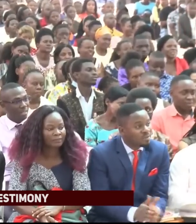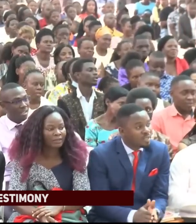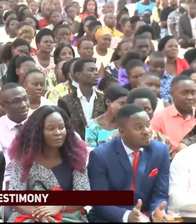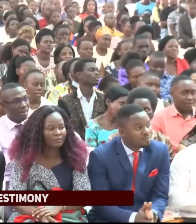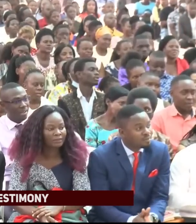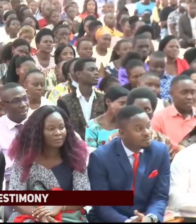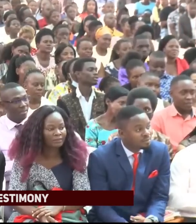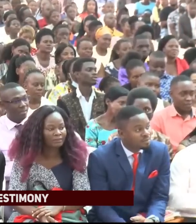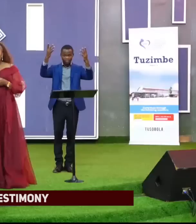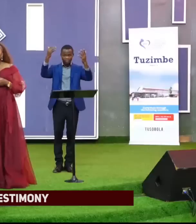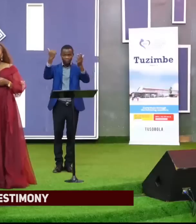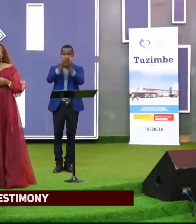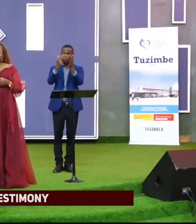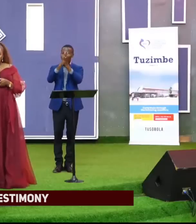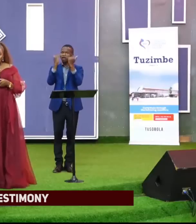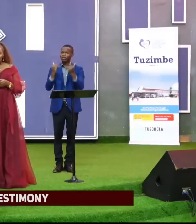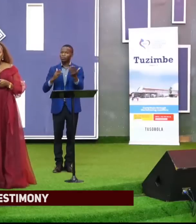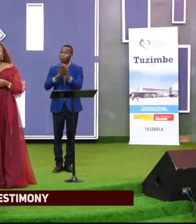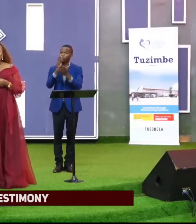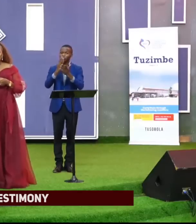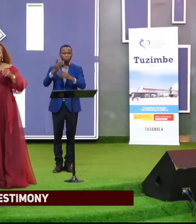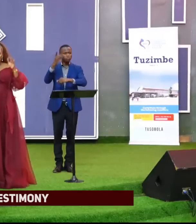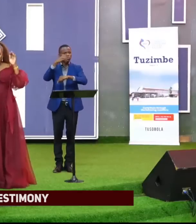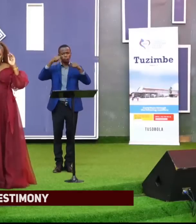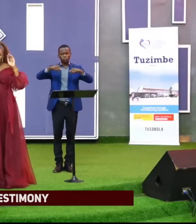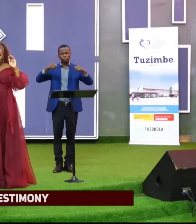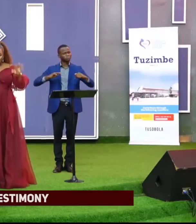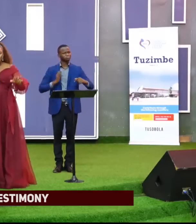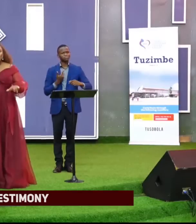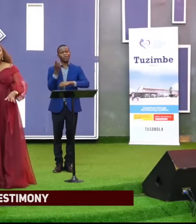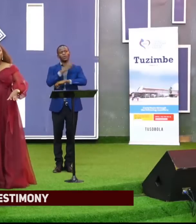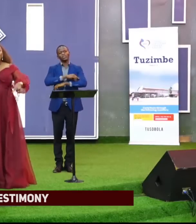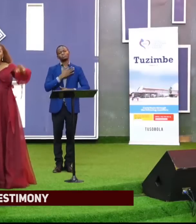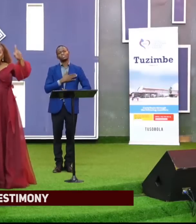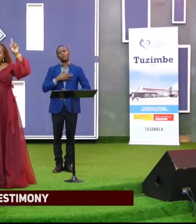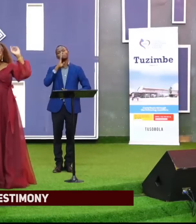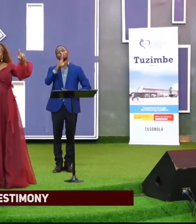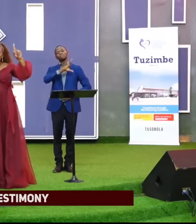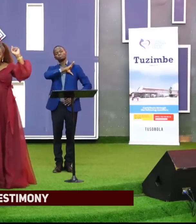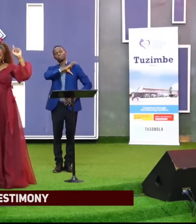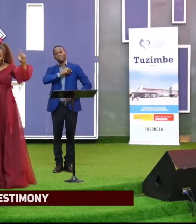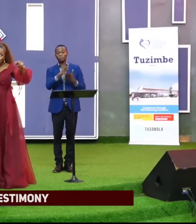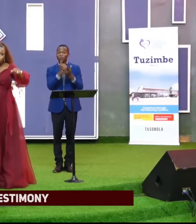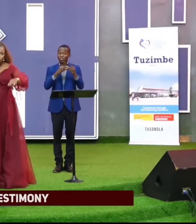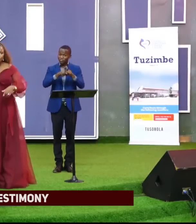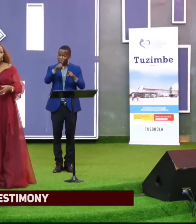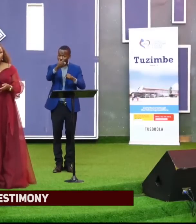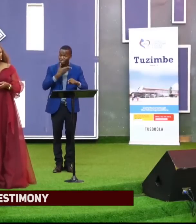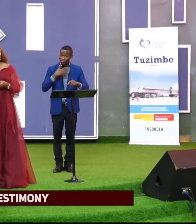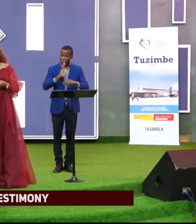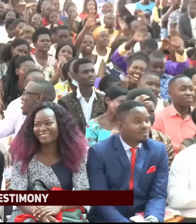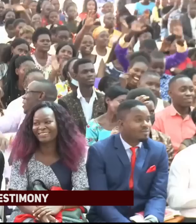Haleluya. Lunaku lwaffe banange mutugumiikirize. Naawe oyina olunaku lwo.